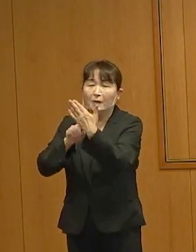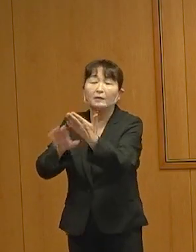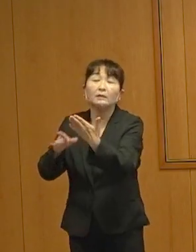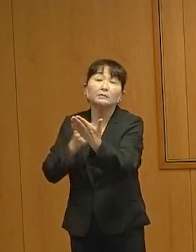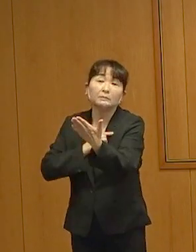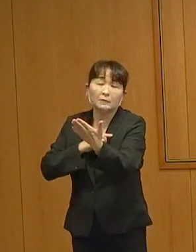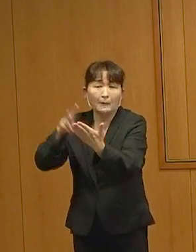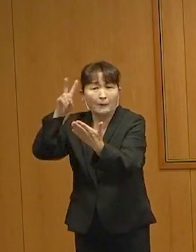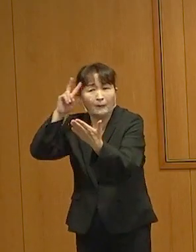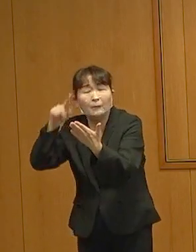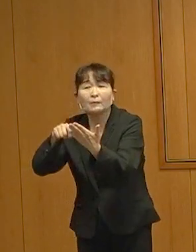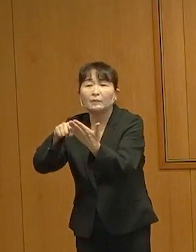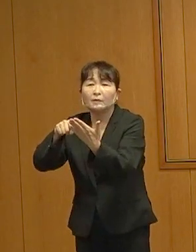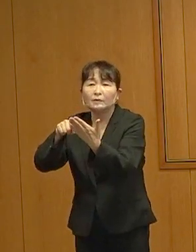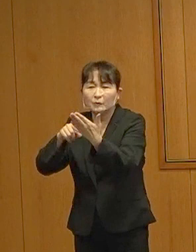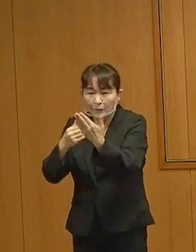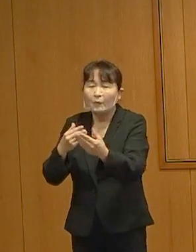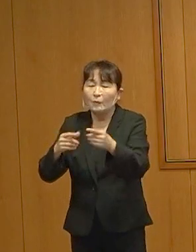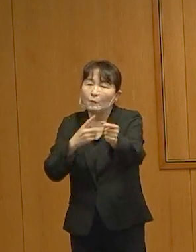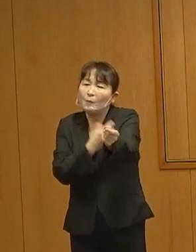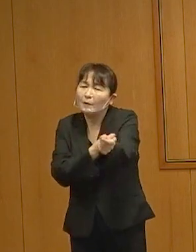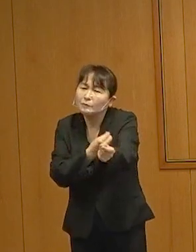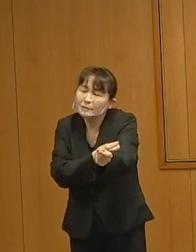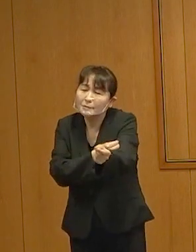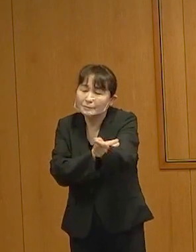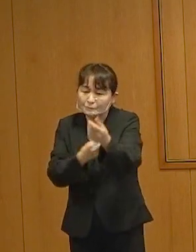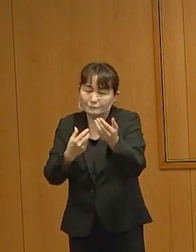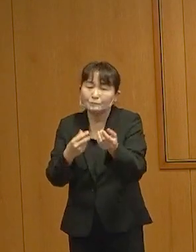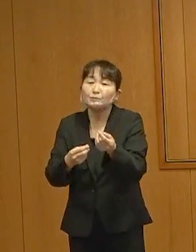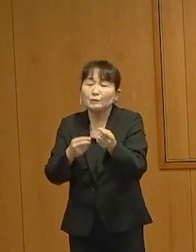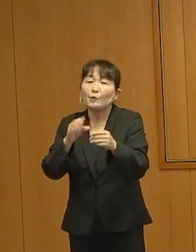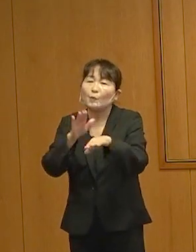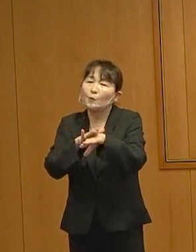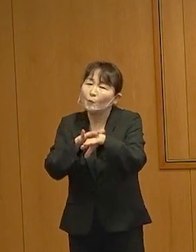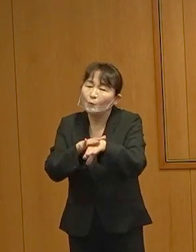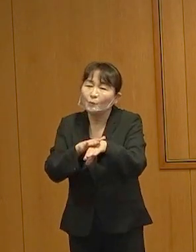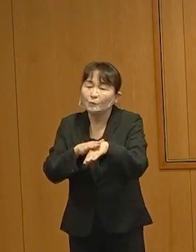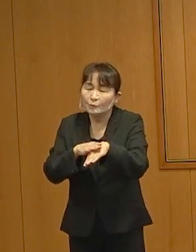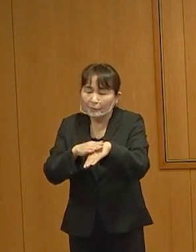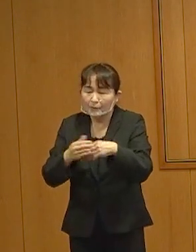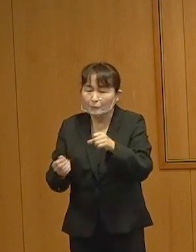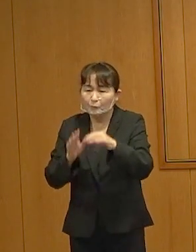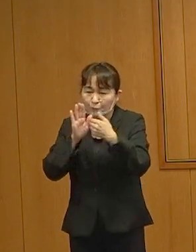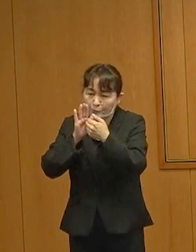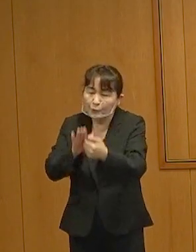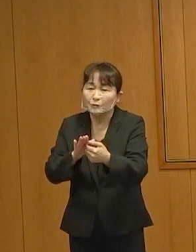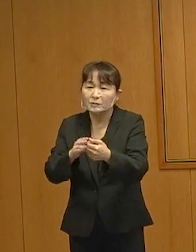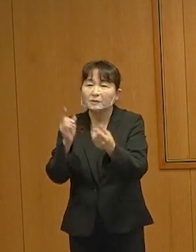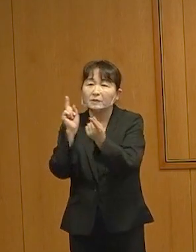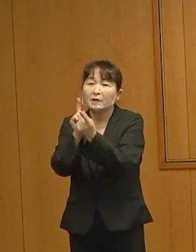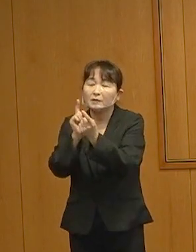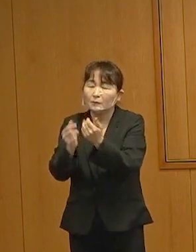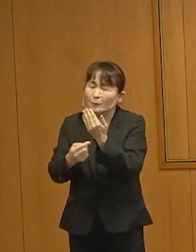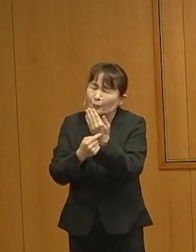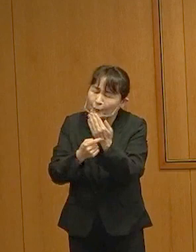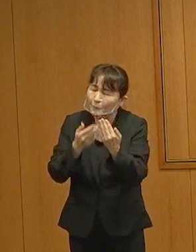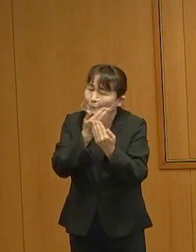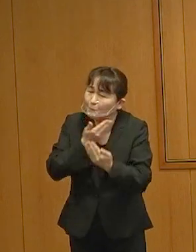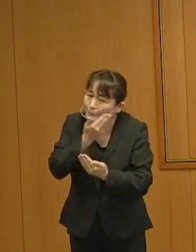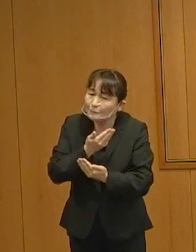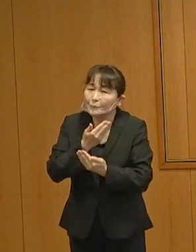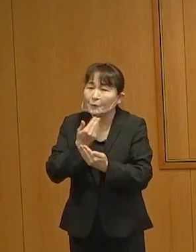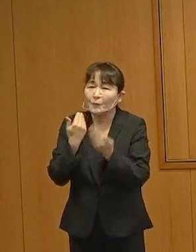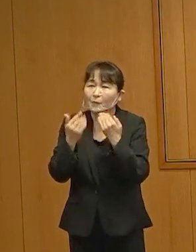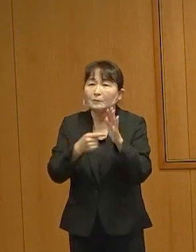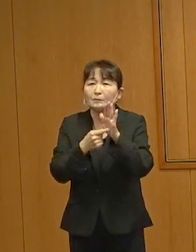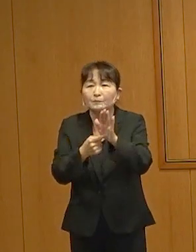って、やっぱりワクチン接種は一つの唯一の感染防止対策になるんだという理解も深まったというふうに思